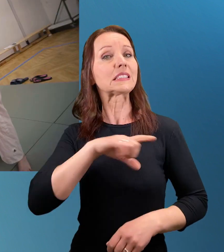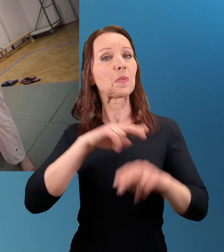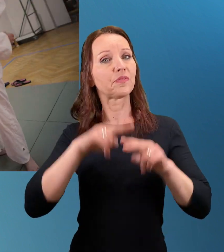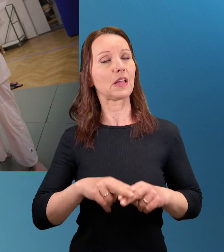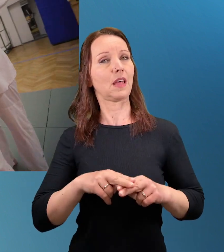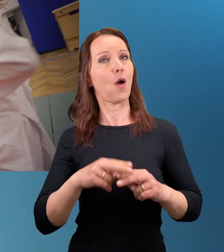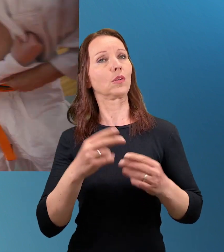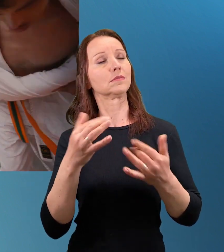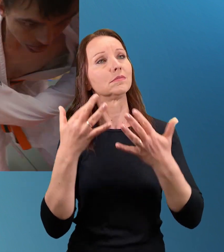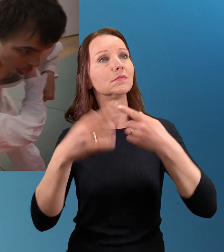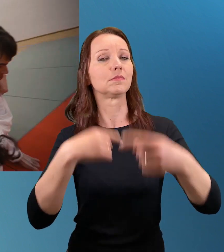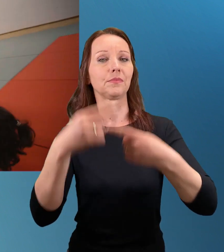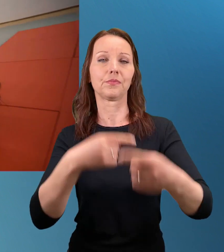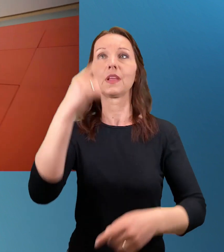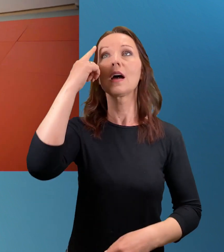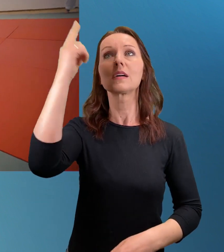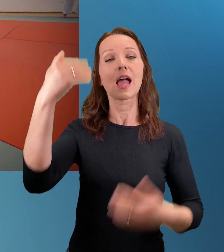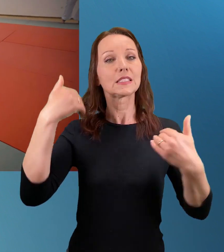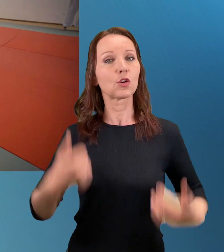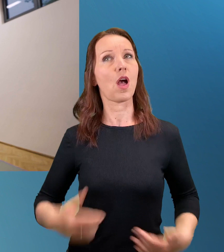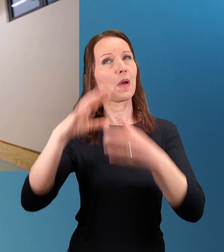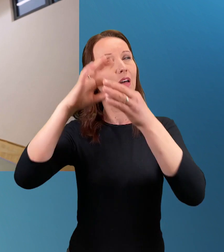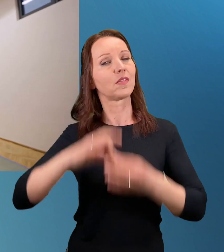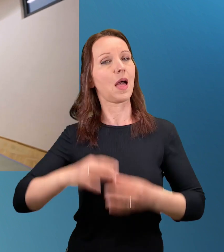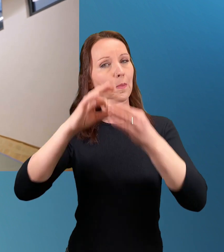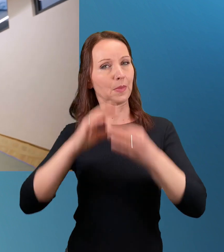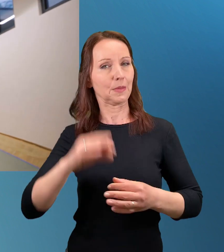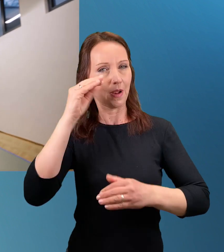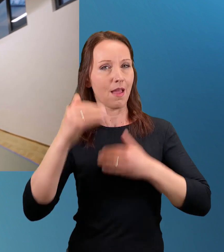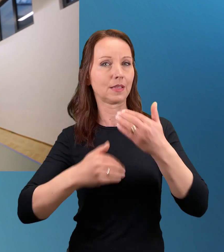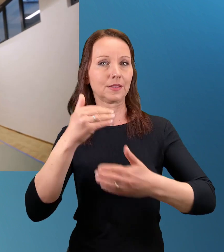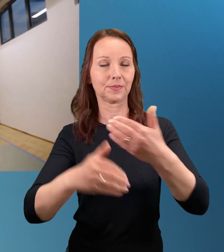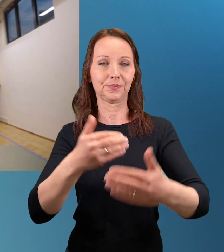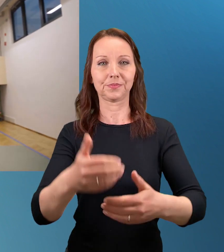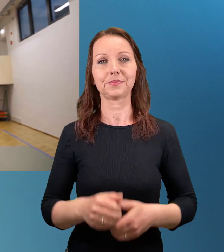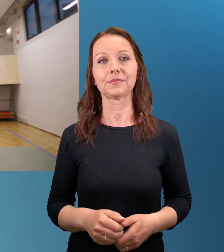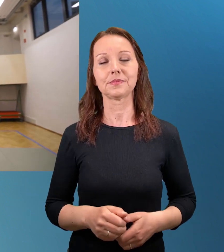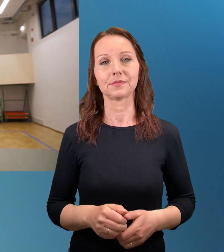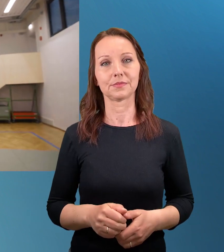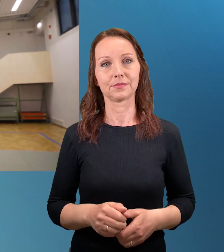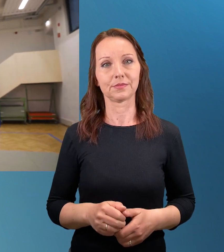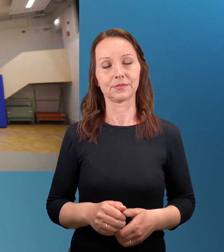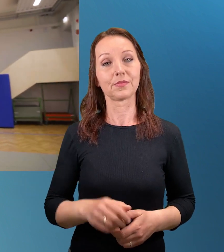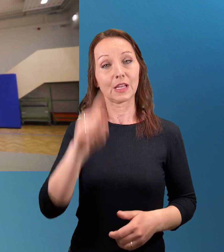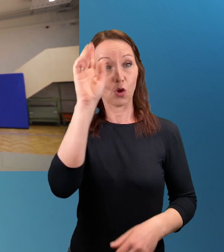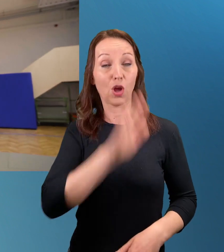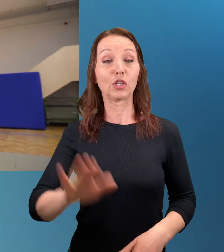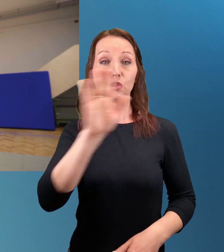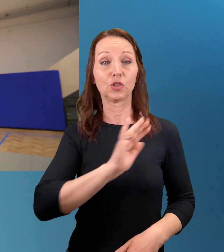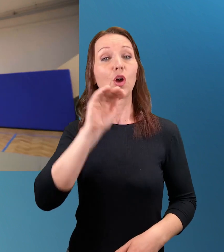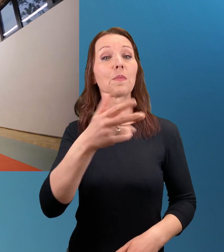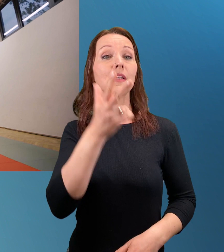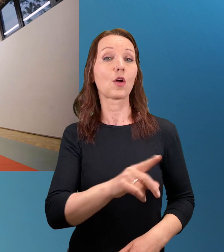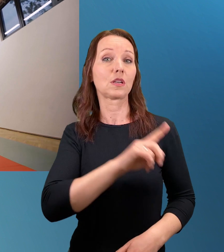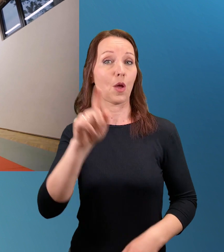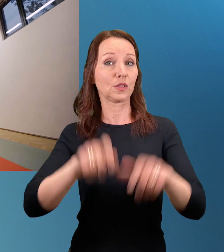lernt Geist und Körper miteinander zu verbinden. Viktoria und Oliver zählen zu den über 300.000 Menschen mit